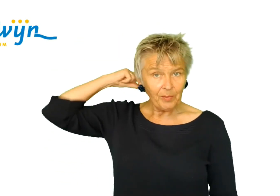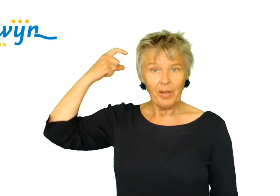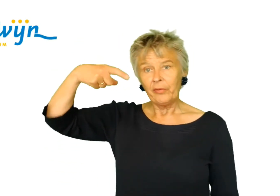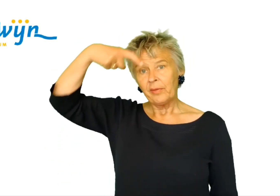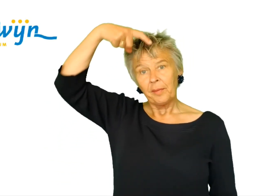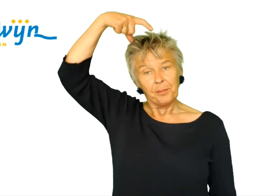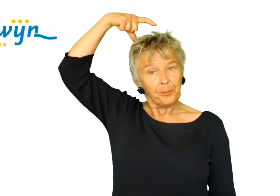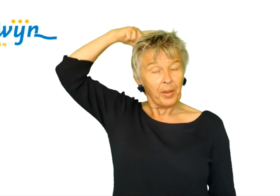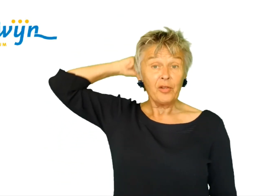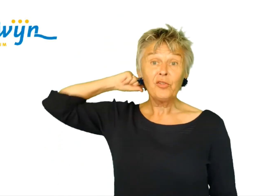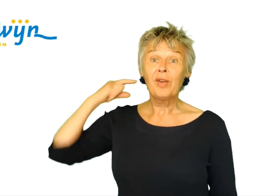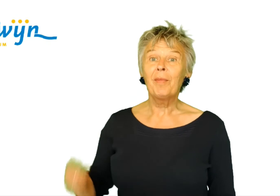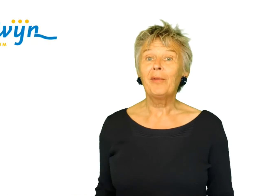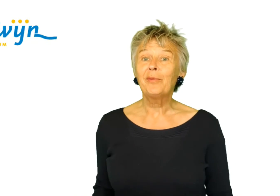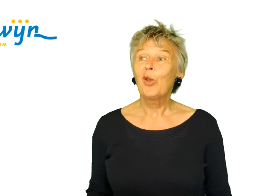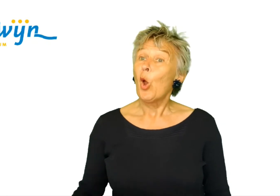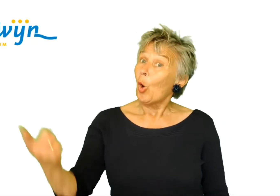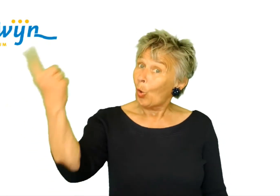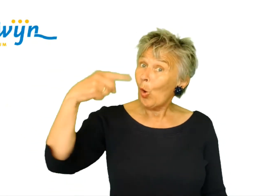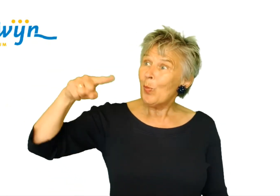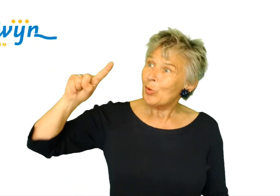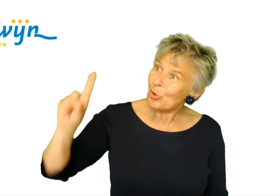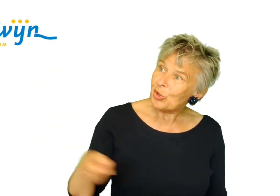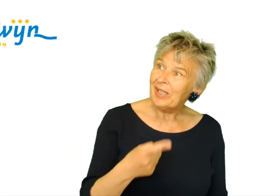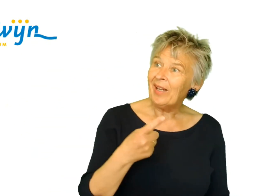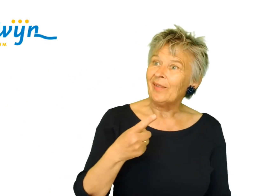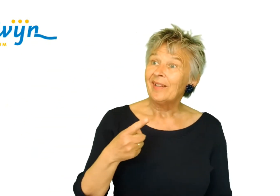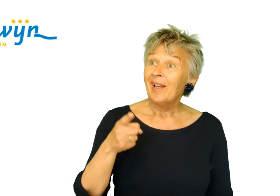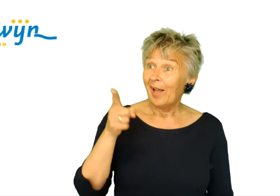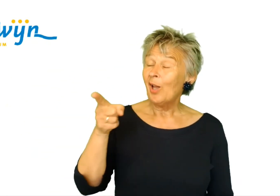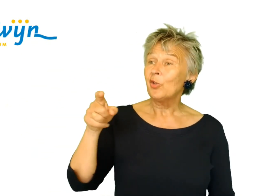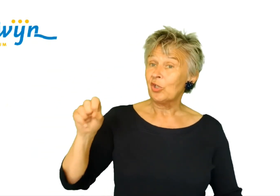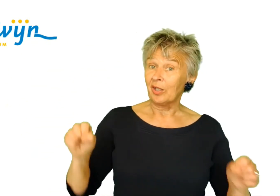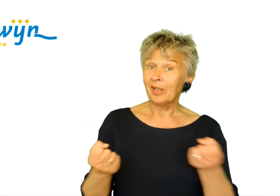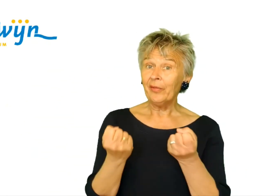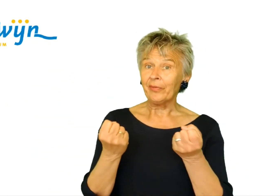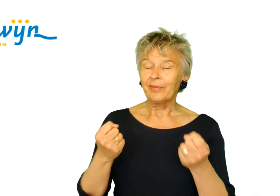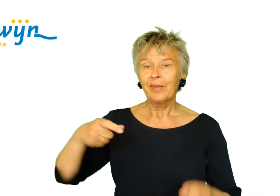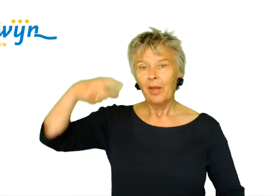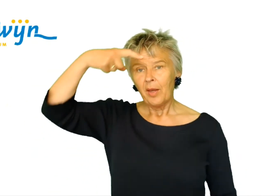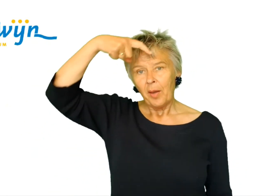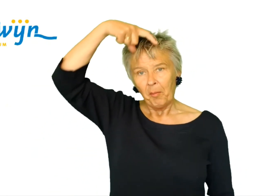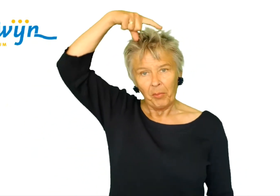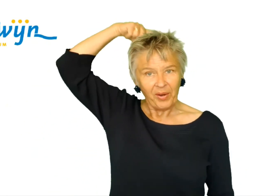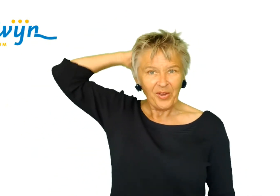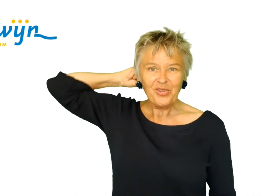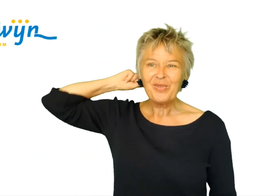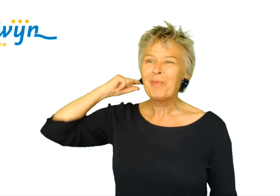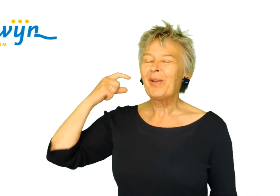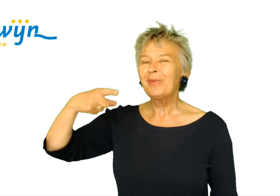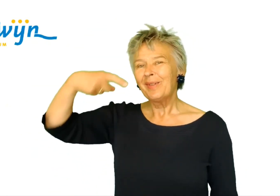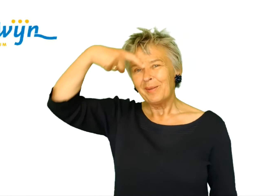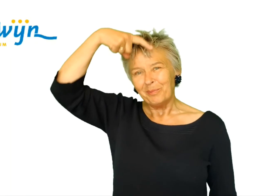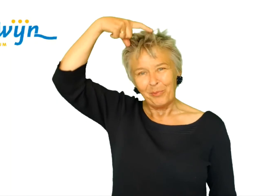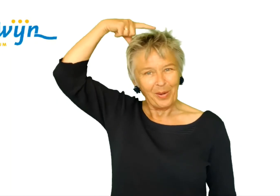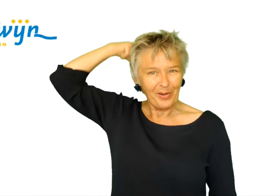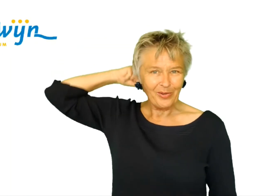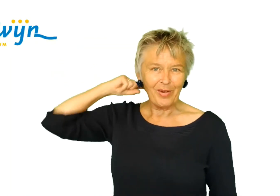Brandweerman, brandweerman, kom zo snel als je kan. Brandweerman,